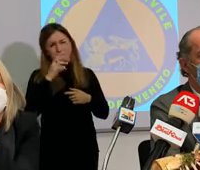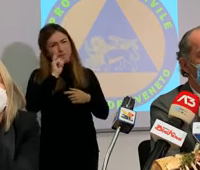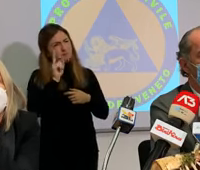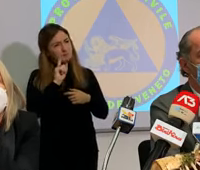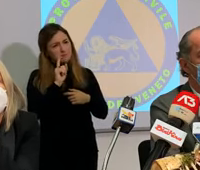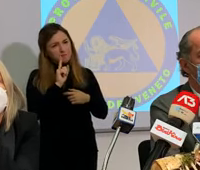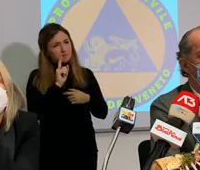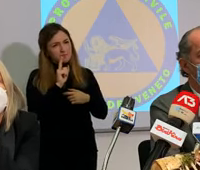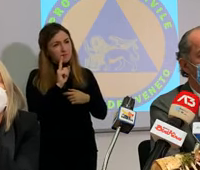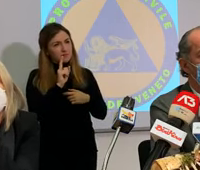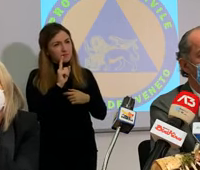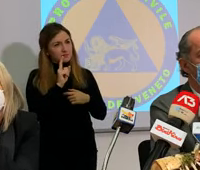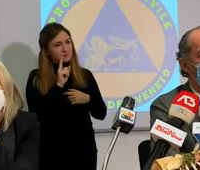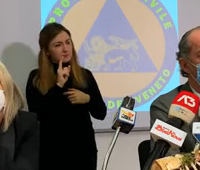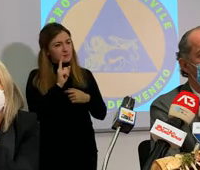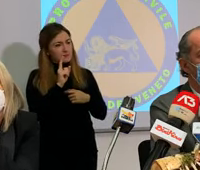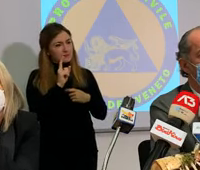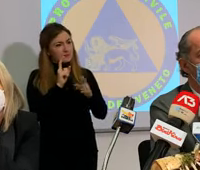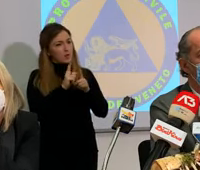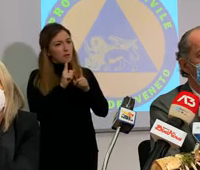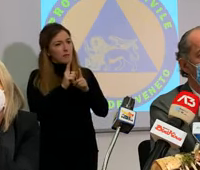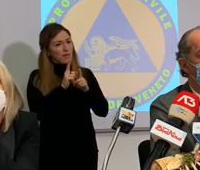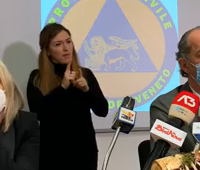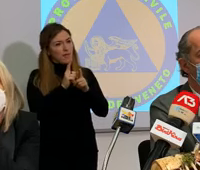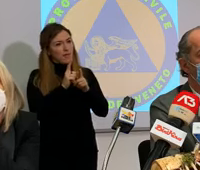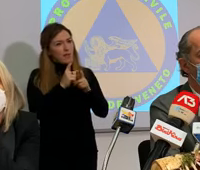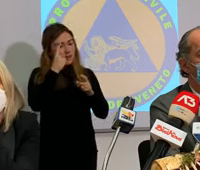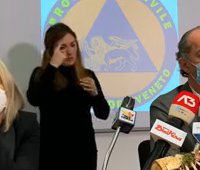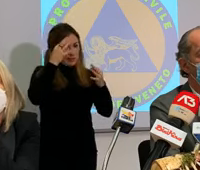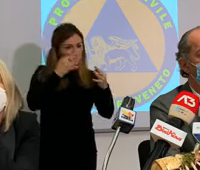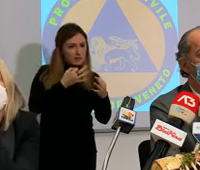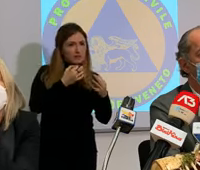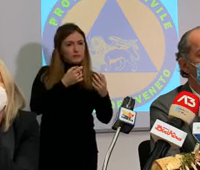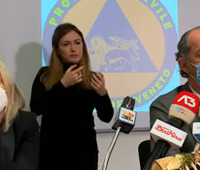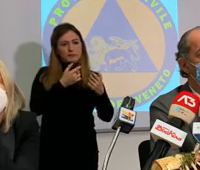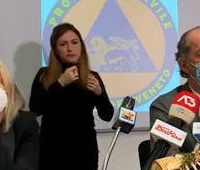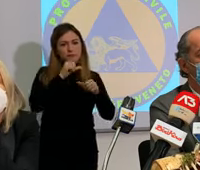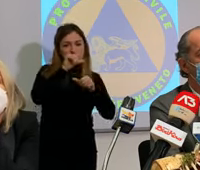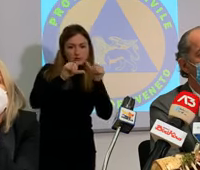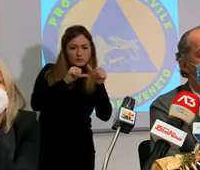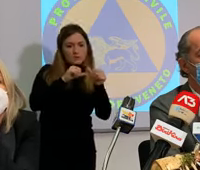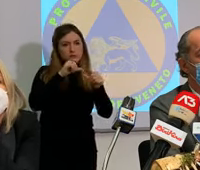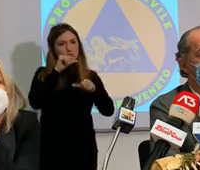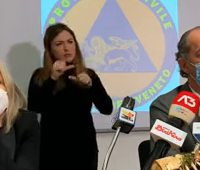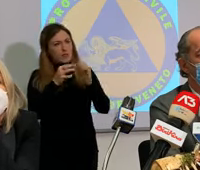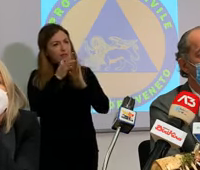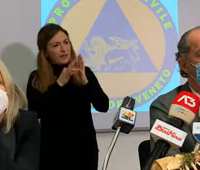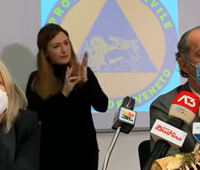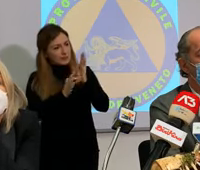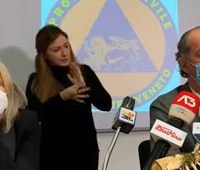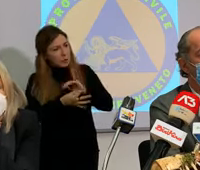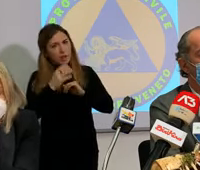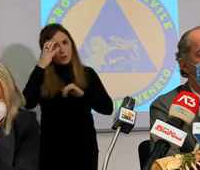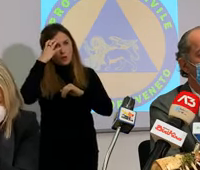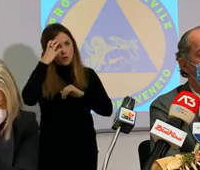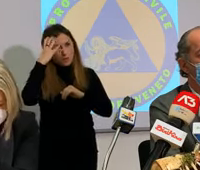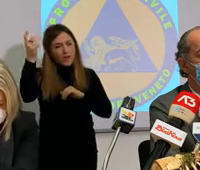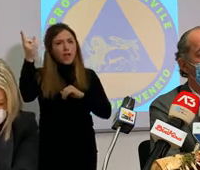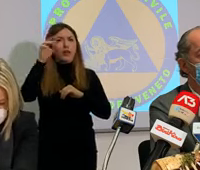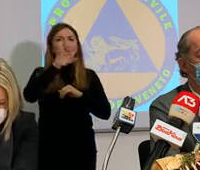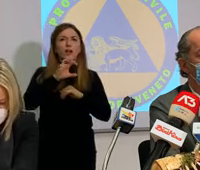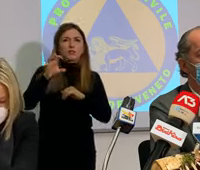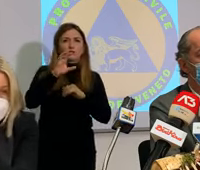questo tira e molla insomma decisionale quindi intorno a le famose le iscrizioni o meno le scelte del governo e delle